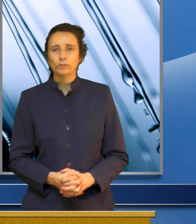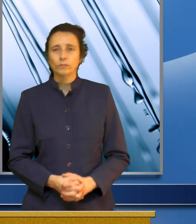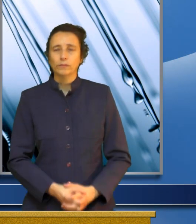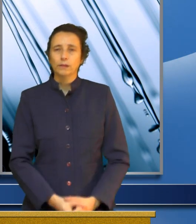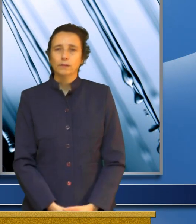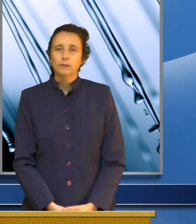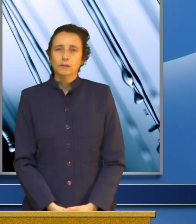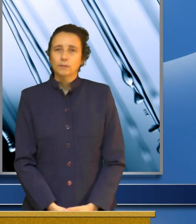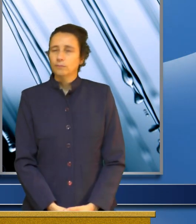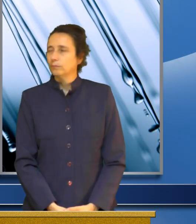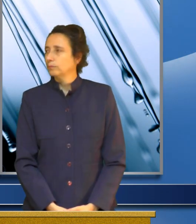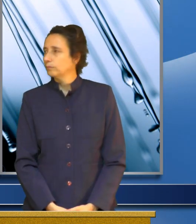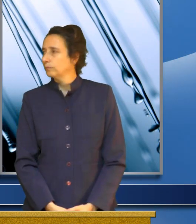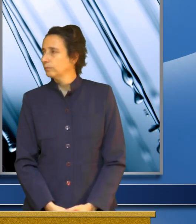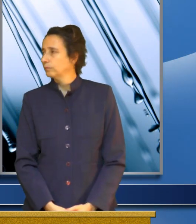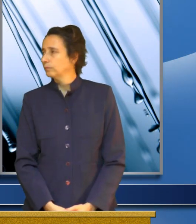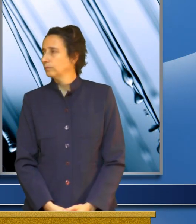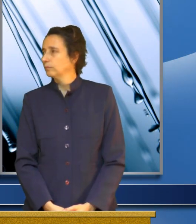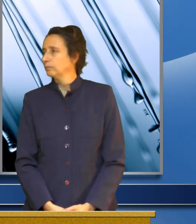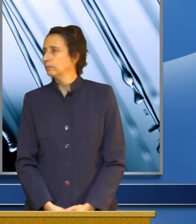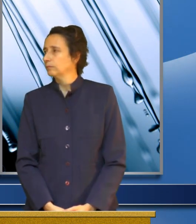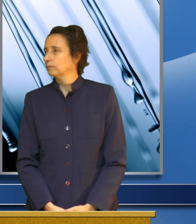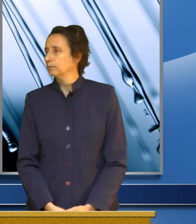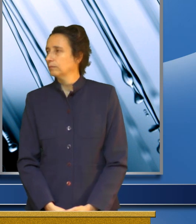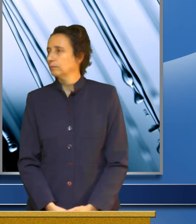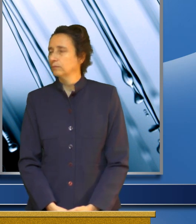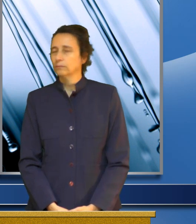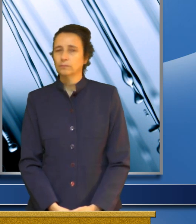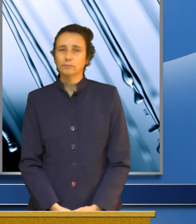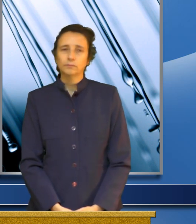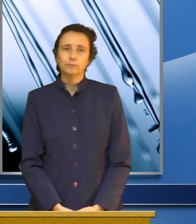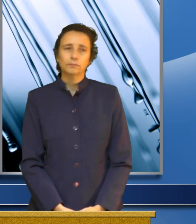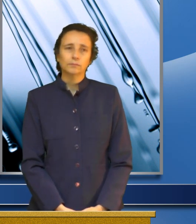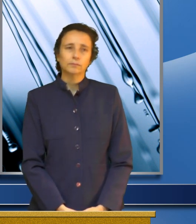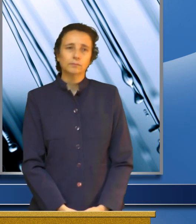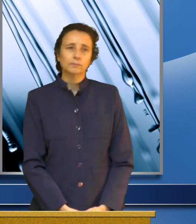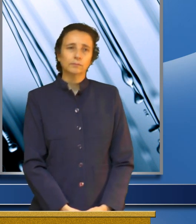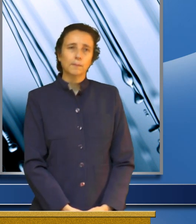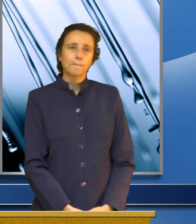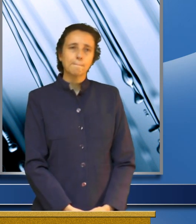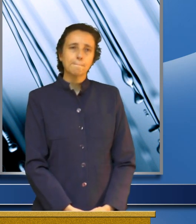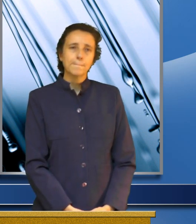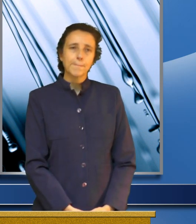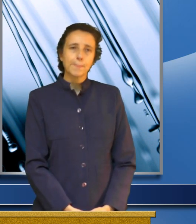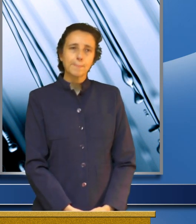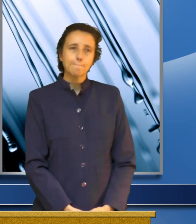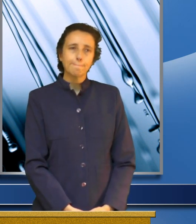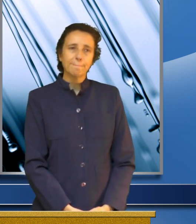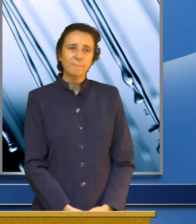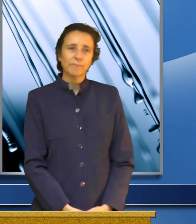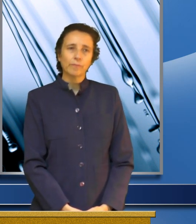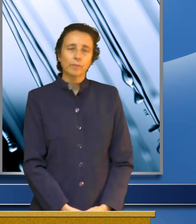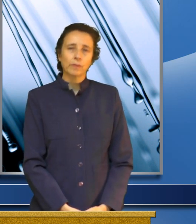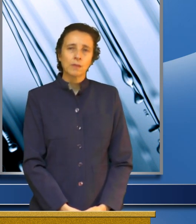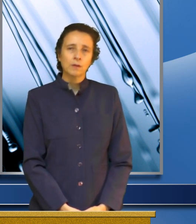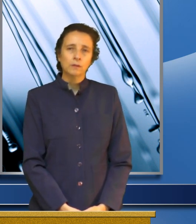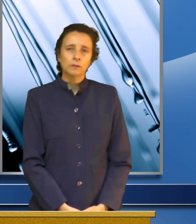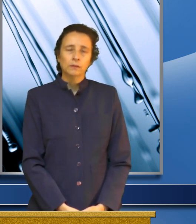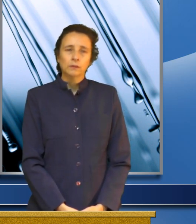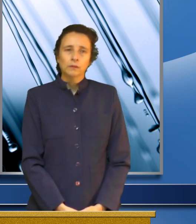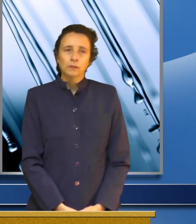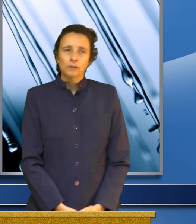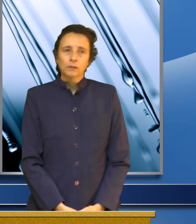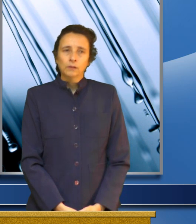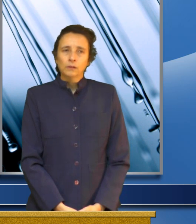Muchas gracias, Raquel. Esta es una pregunta muchísimo y muy importante, muy muy importante. El testimonio aquí